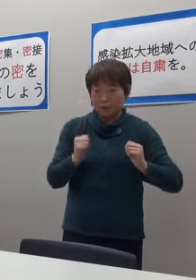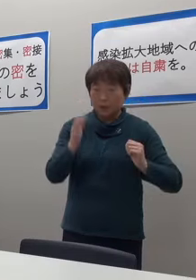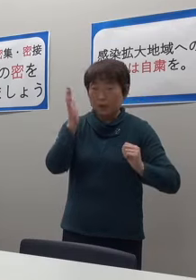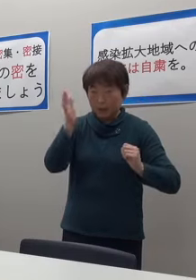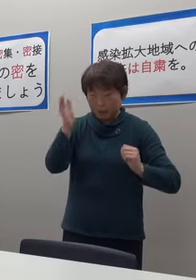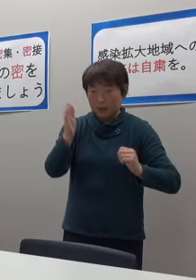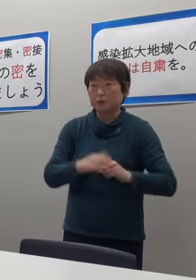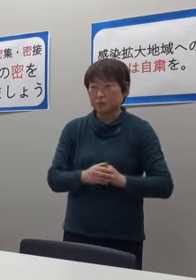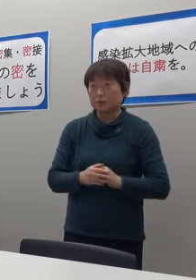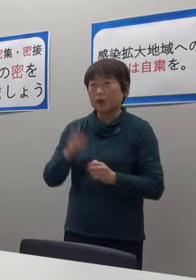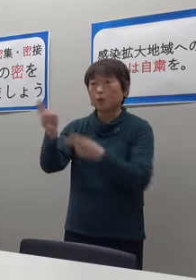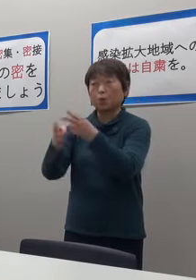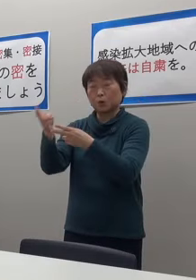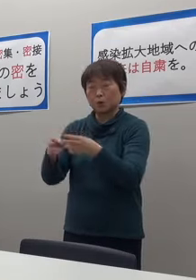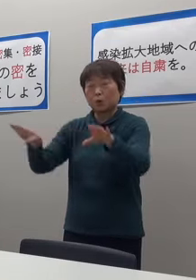。 はい、はい、